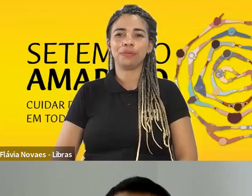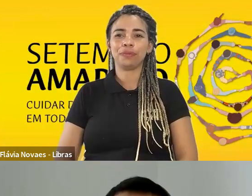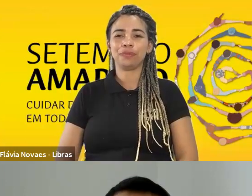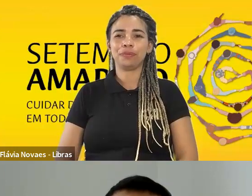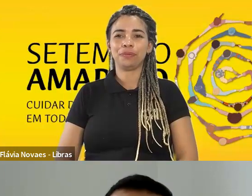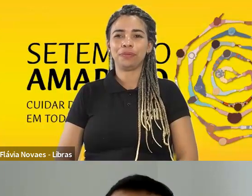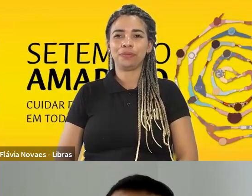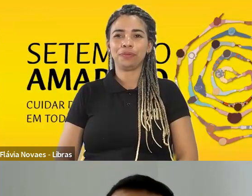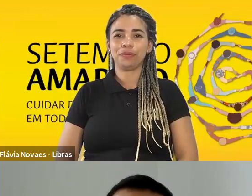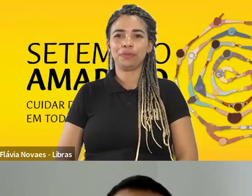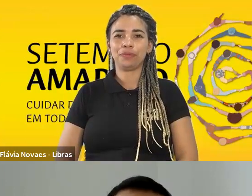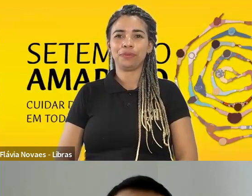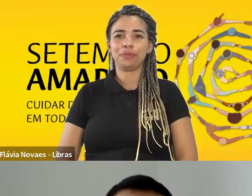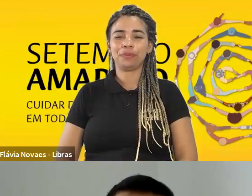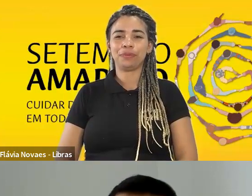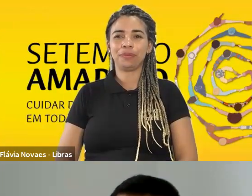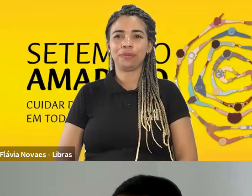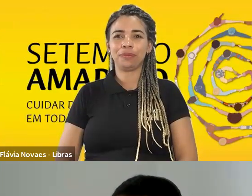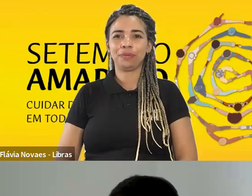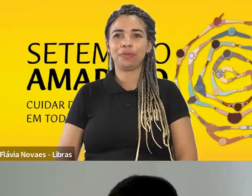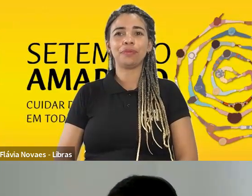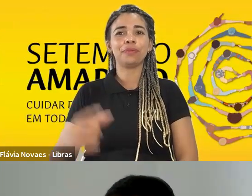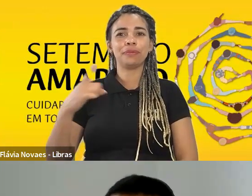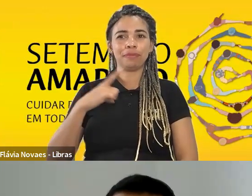Nós vamos, então, colegas da